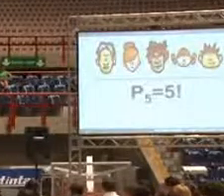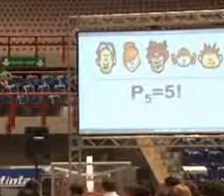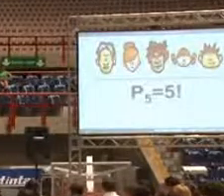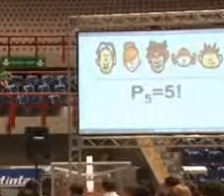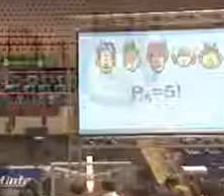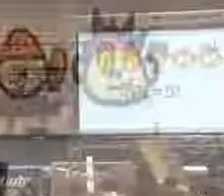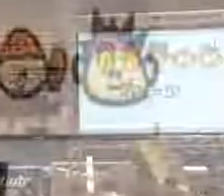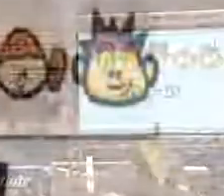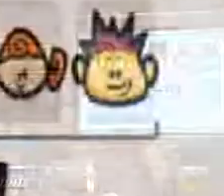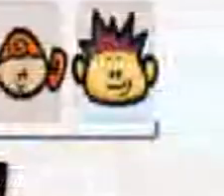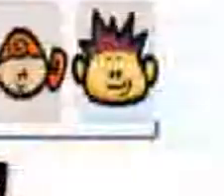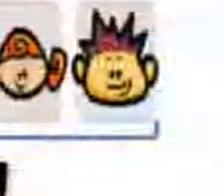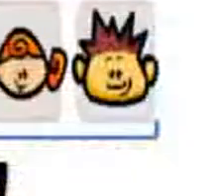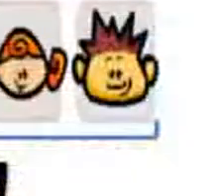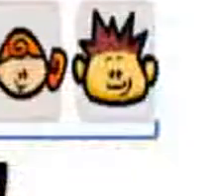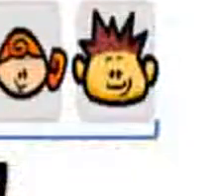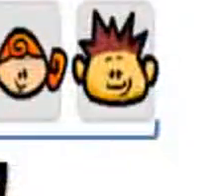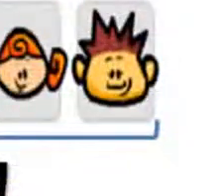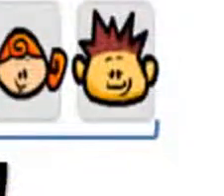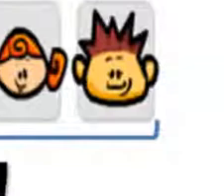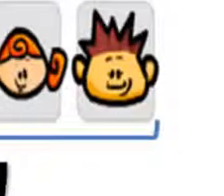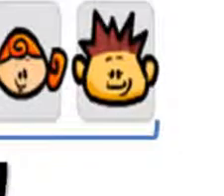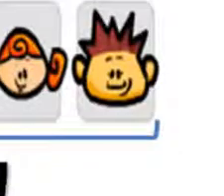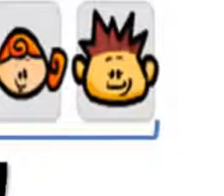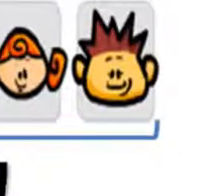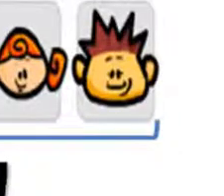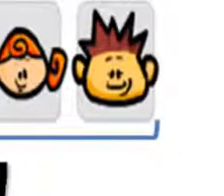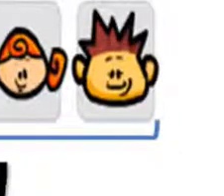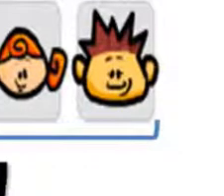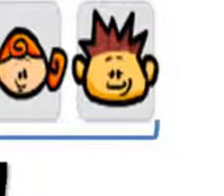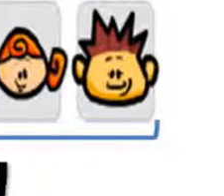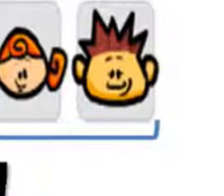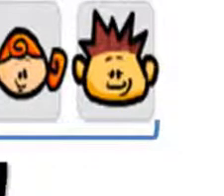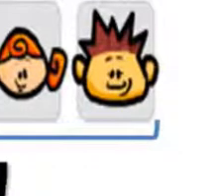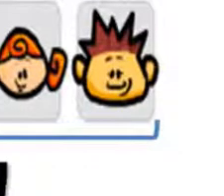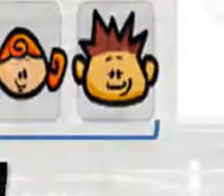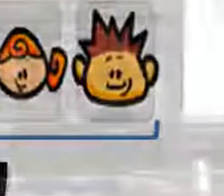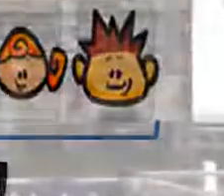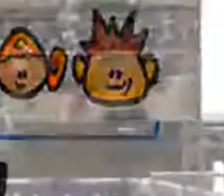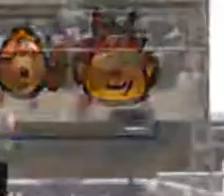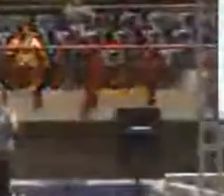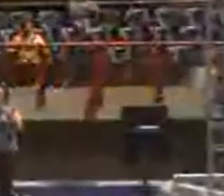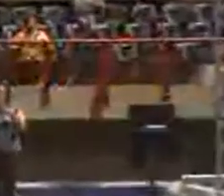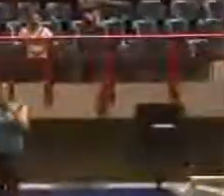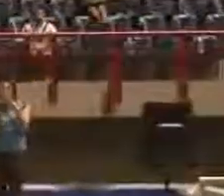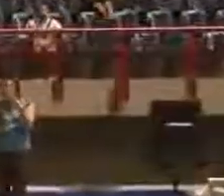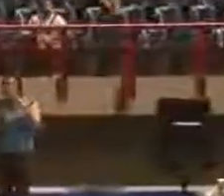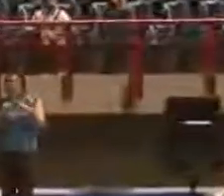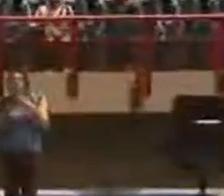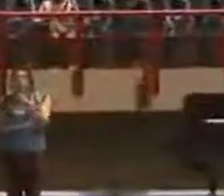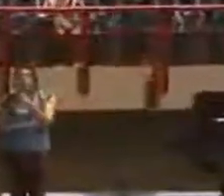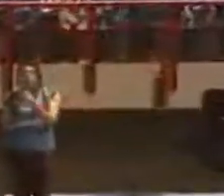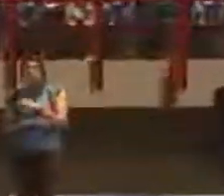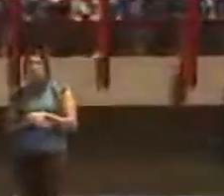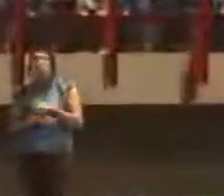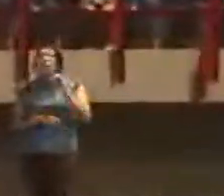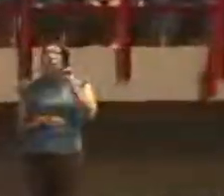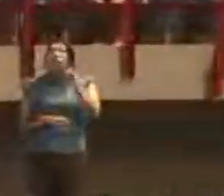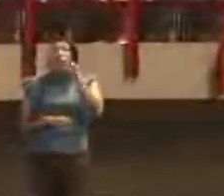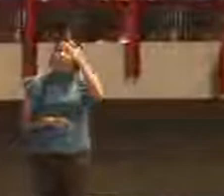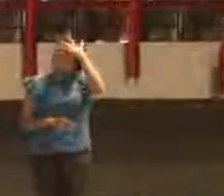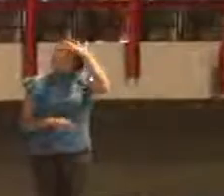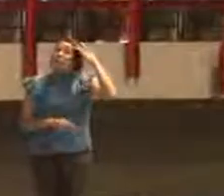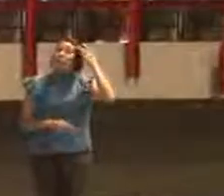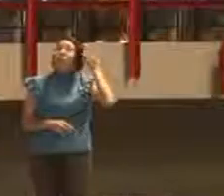primeiros números. 5 fatorial é 5 vezes 4 vezes 3 vezes 2 vezes 1. Se fossem 6 pessoas,